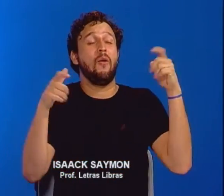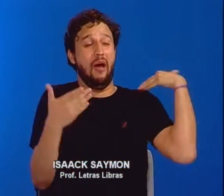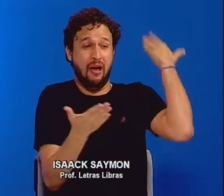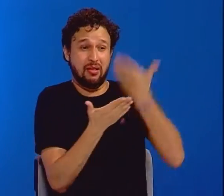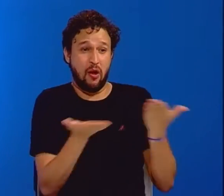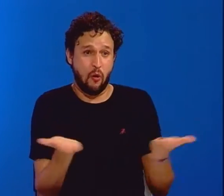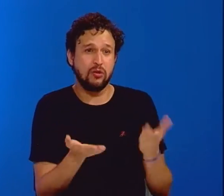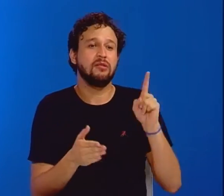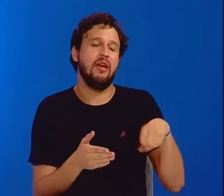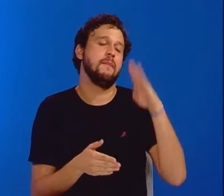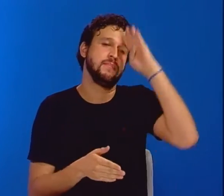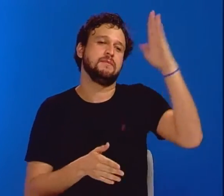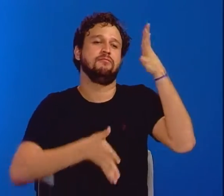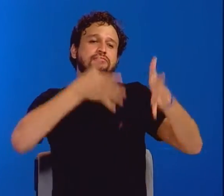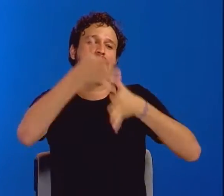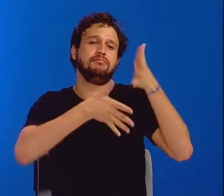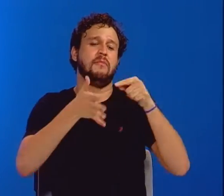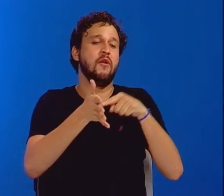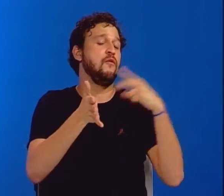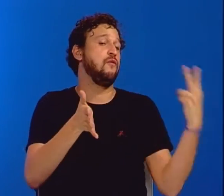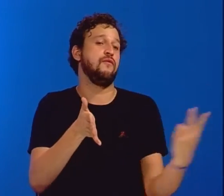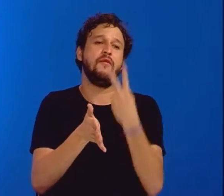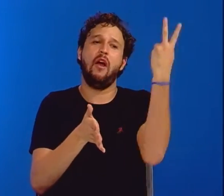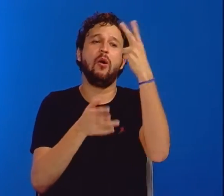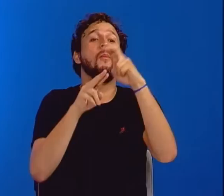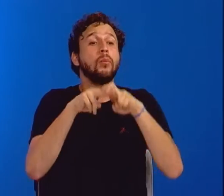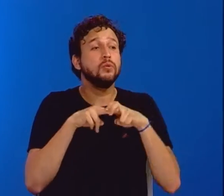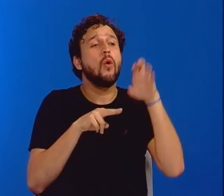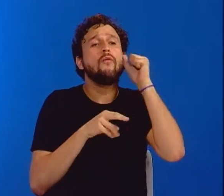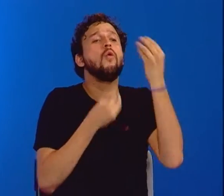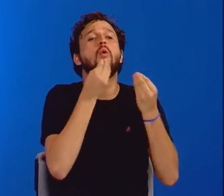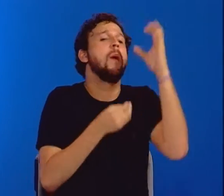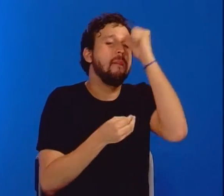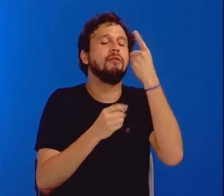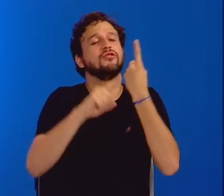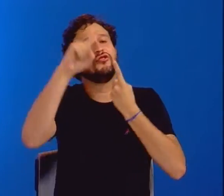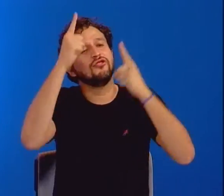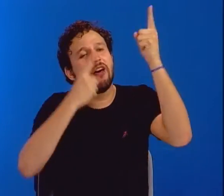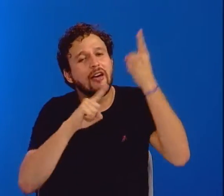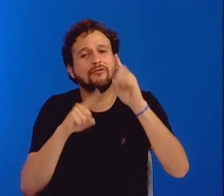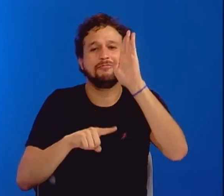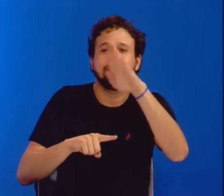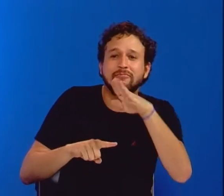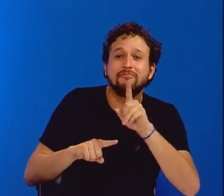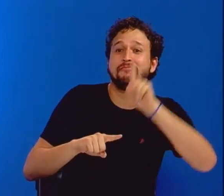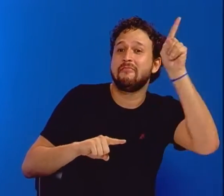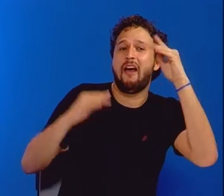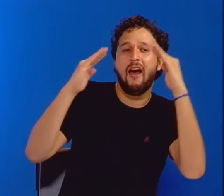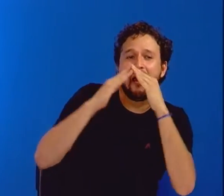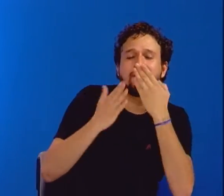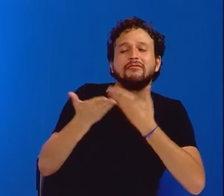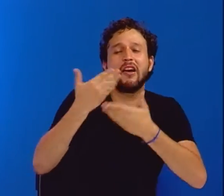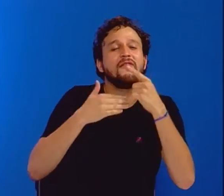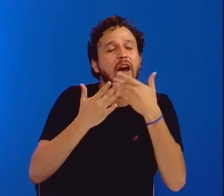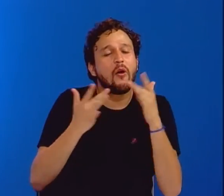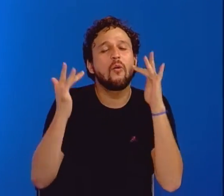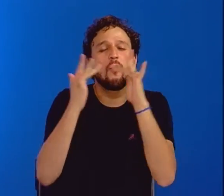um. Mas até hoje, o que é mais importante para a comunicação com os surdos é a língua de sinais, né? A